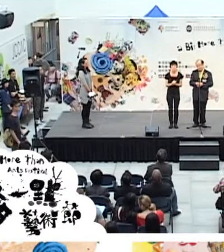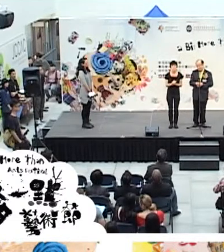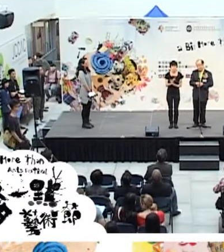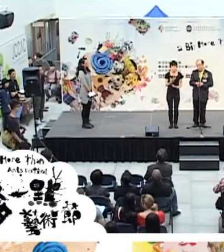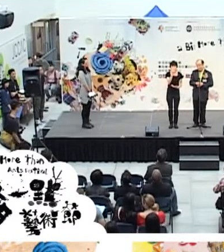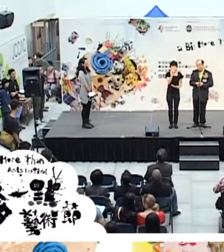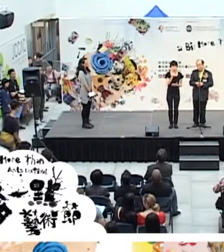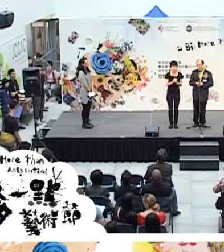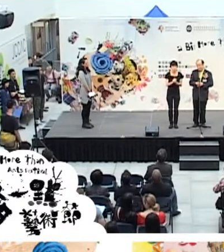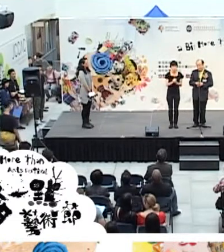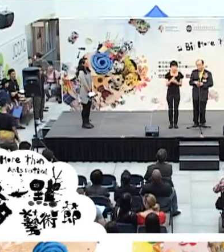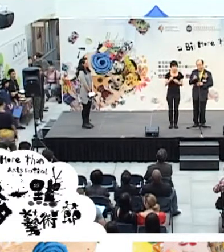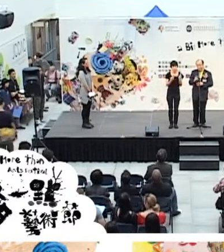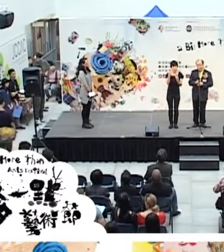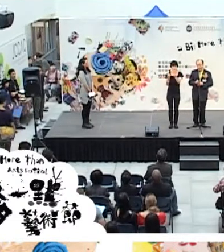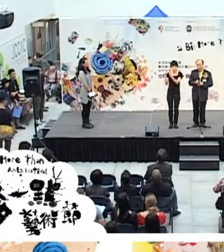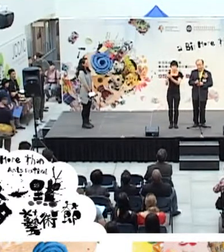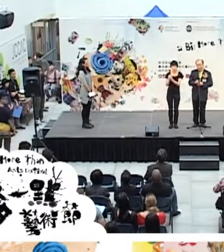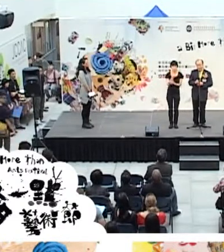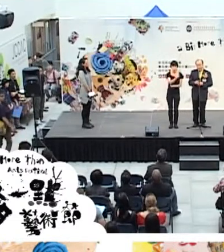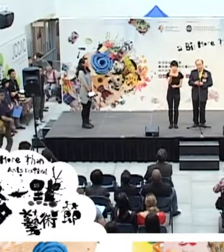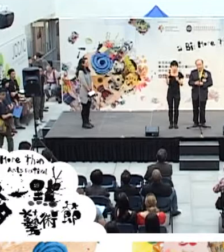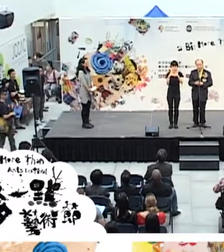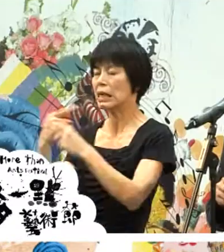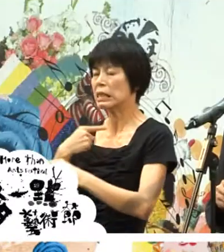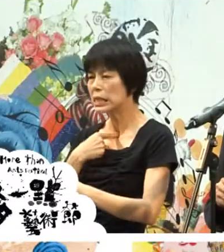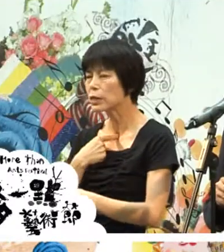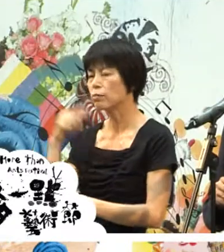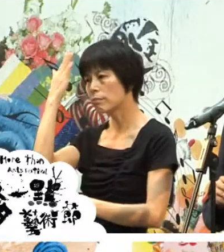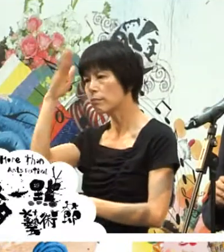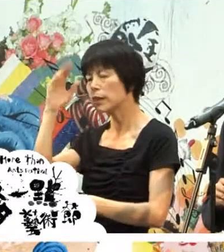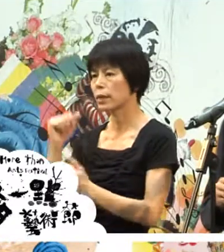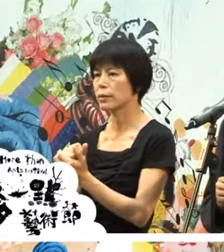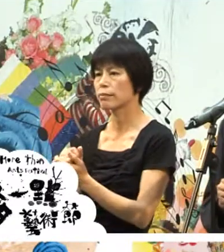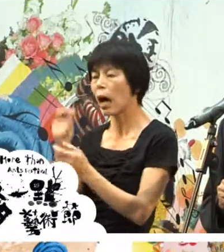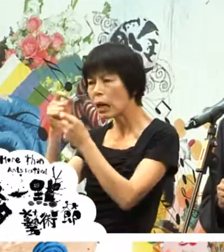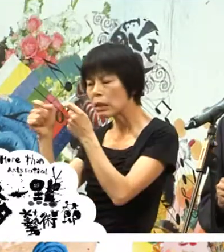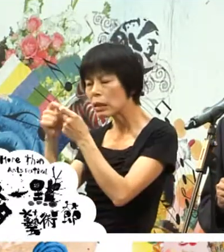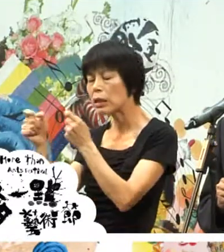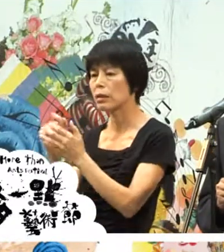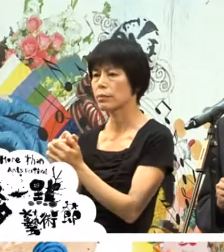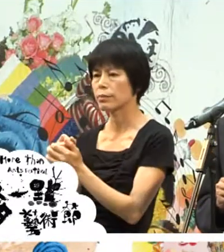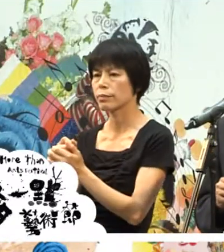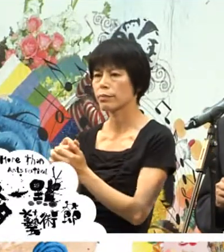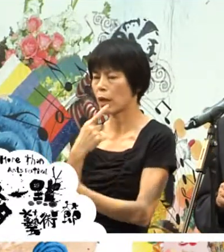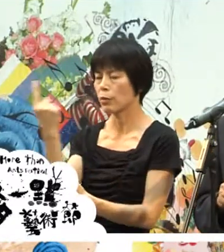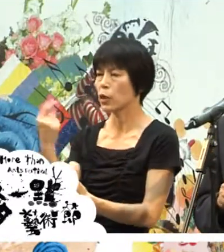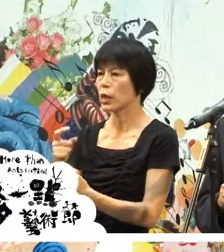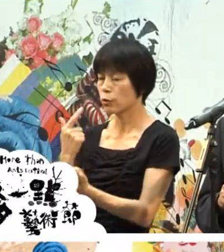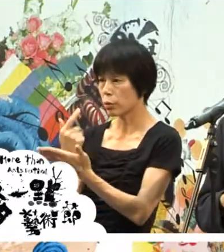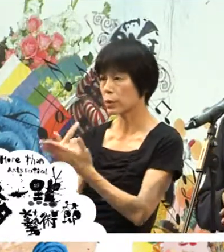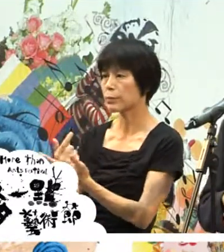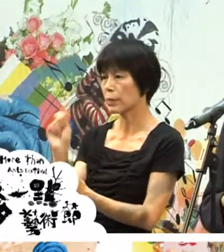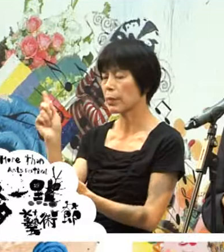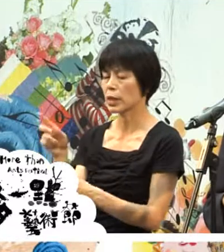際都市咧，每一個人都應該懂得同埋了解到咧，大家嗰個價值